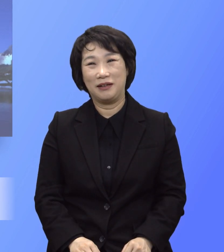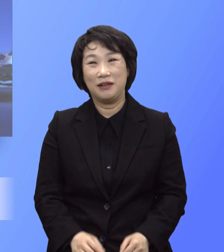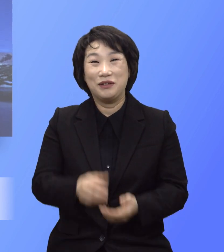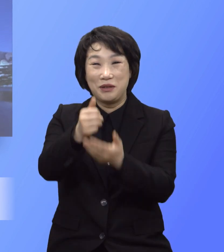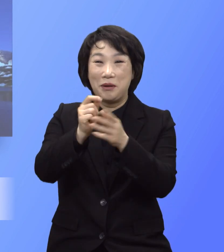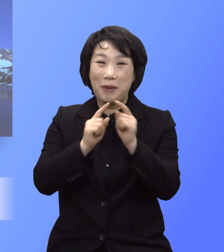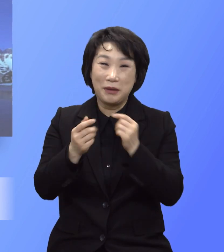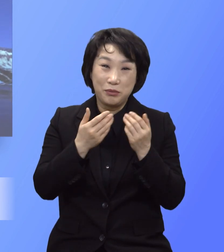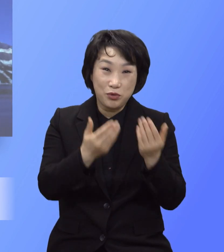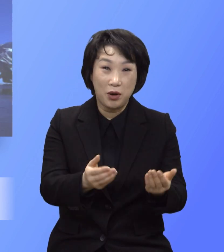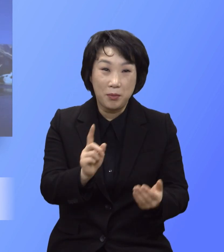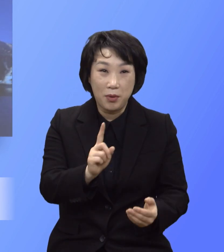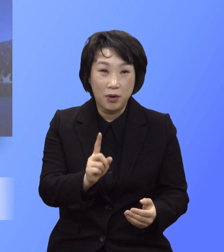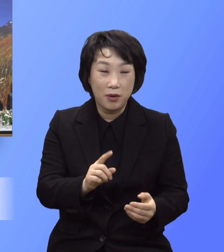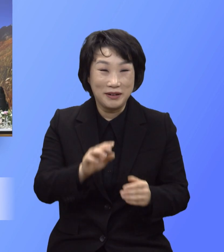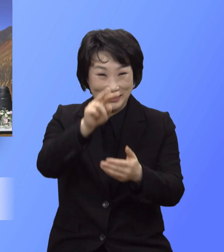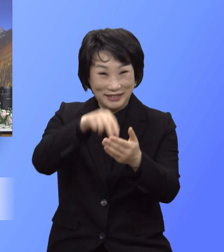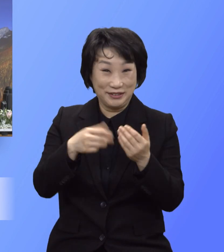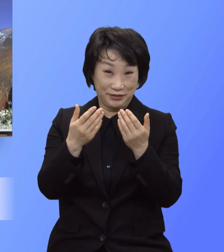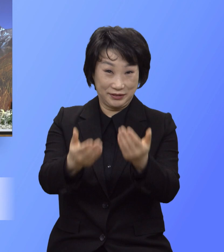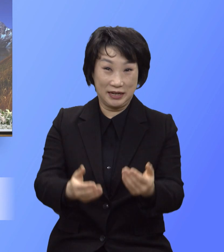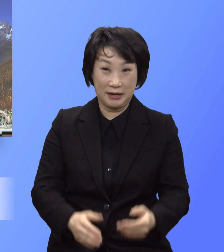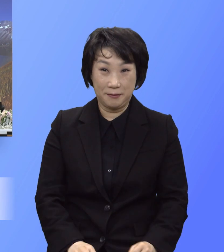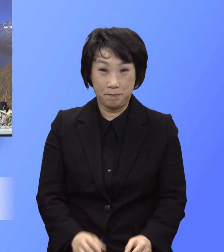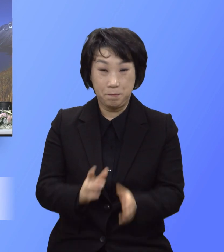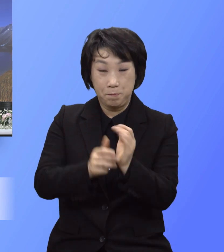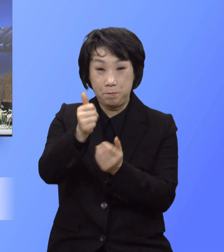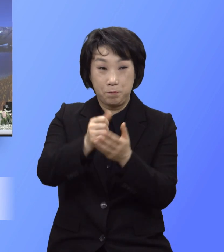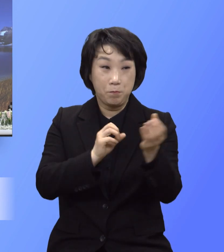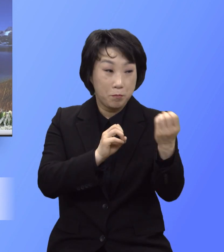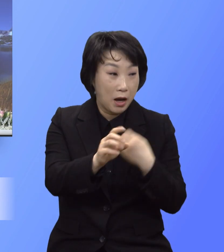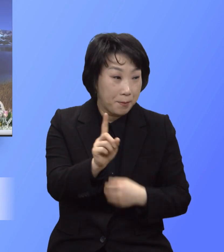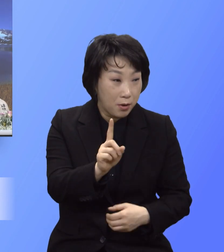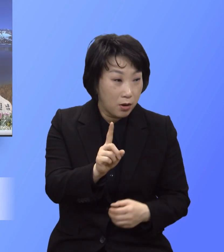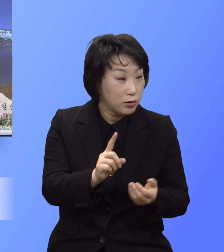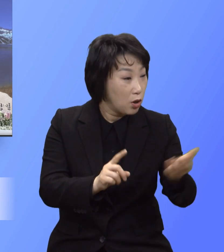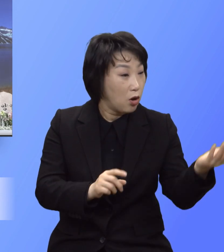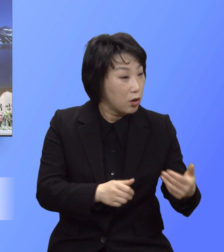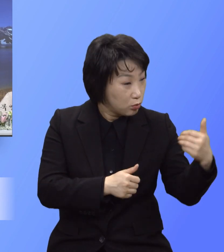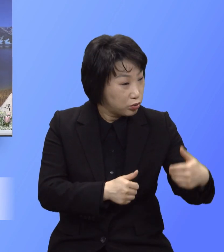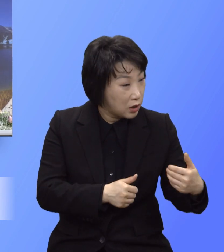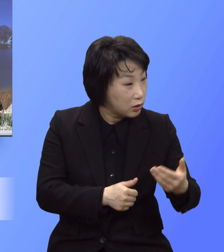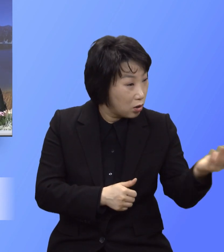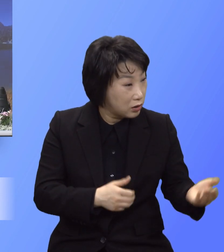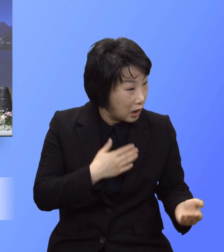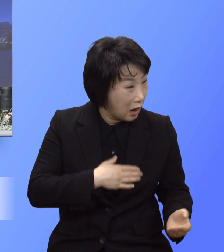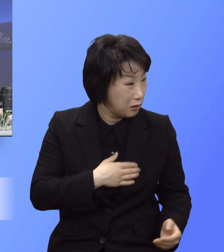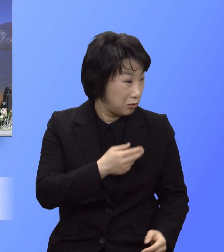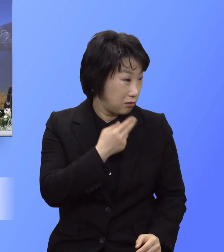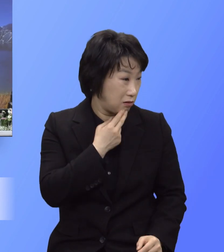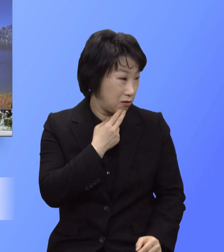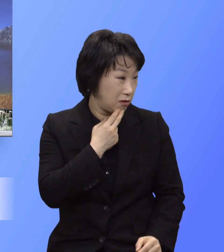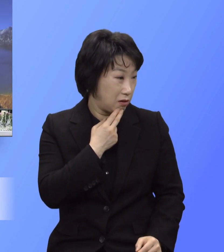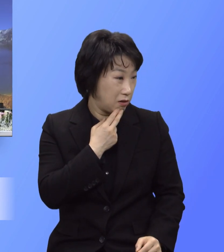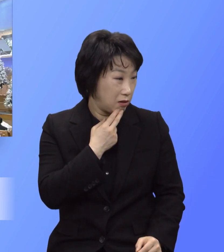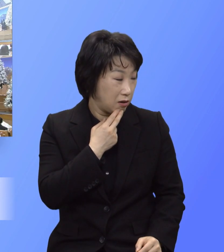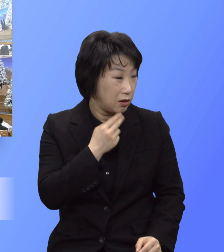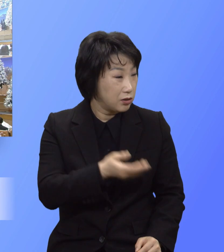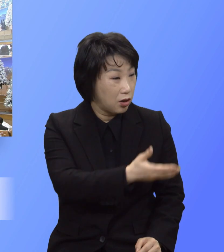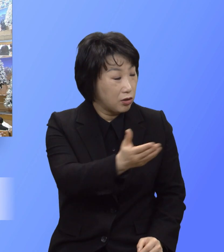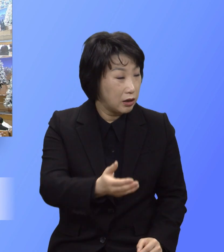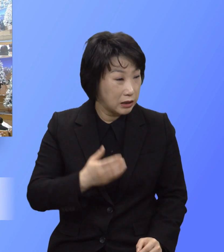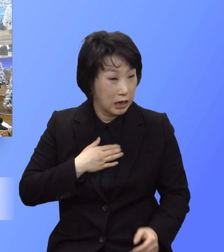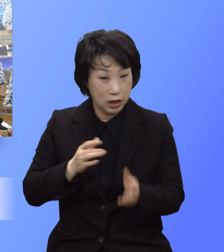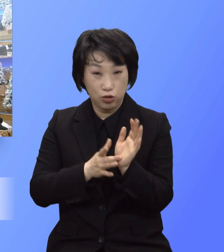주께서 말씀하십니다. 읽어봐. 예수께서 가라사대 너희 구하는 것을 너희가 알지 못하는도다. 너희가